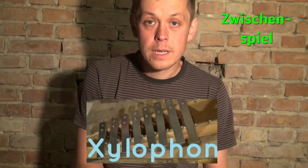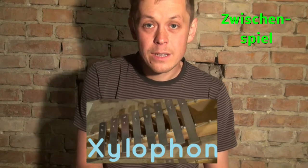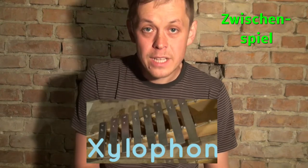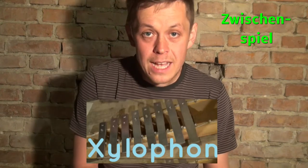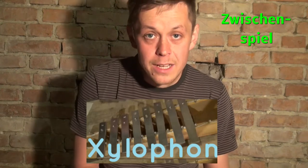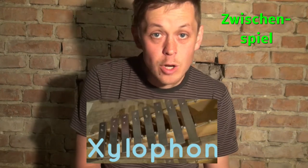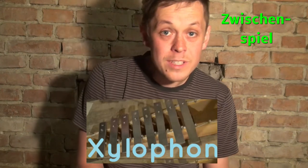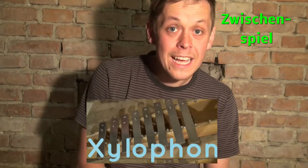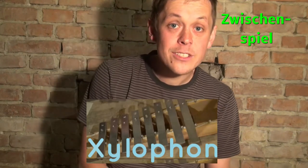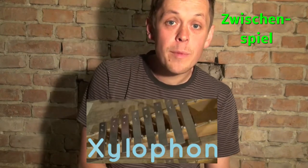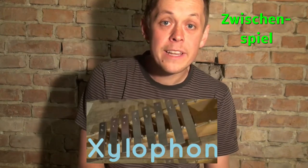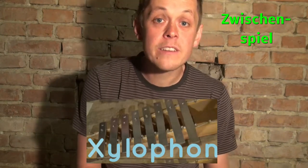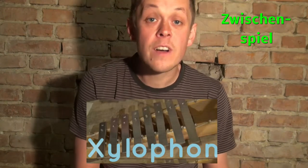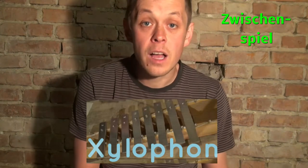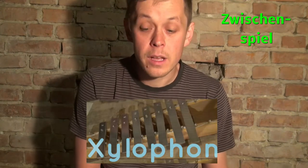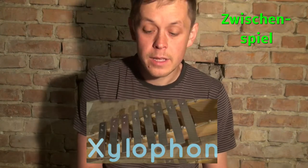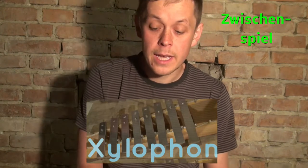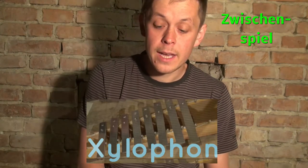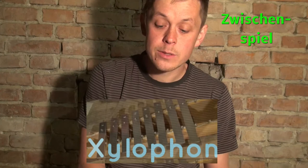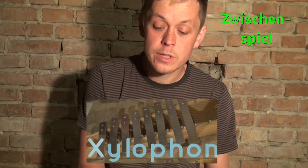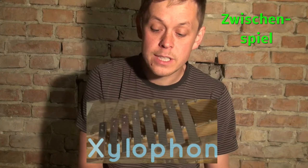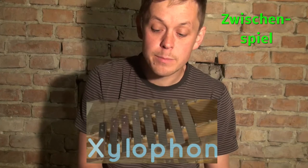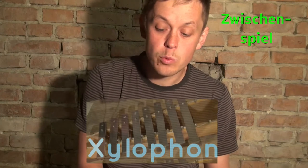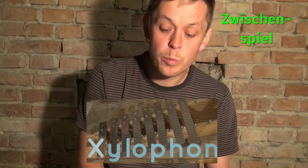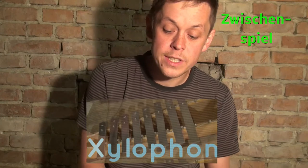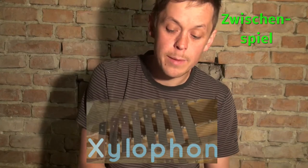Und danach kommt gleich nochmal der Refrain. Ja, also in diesem Buch bin ich ein Blatt.